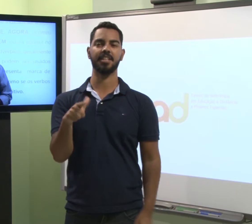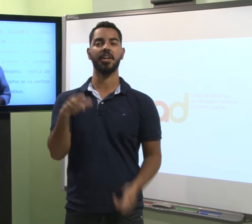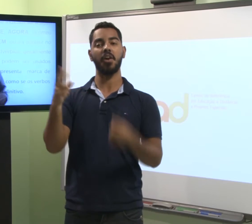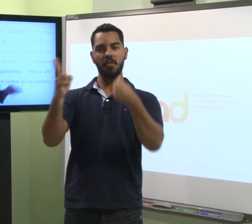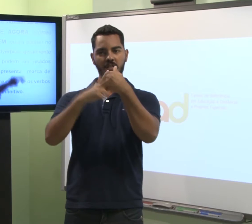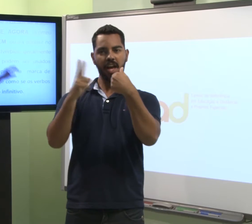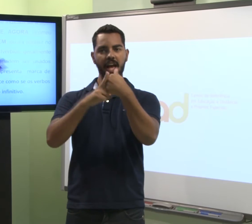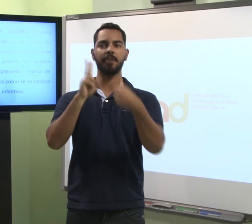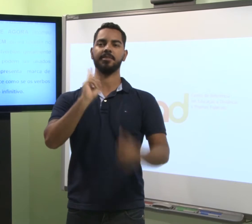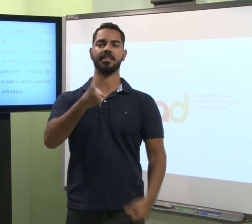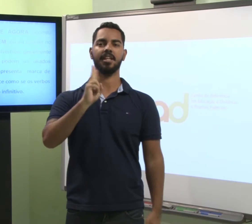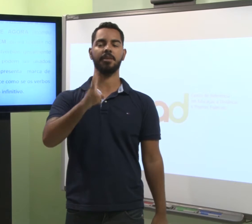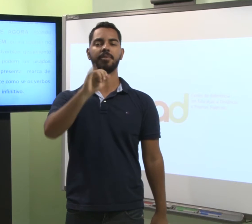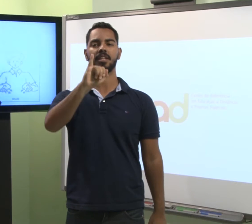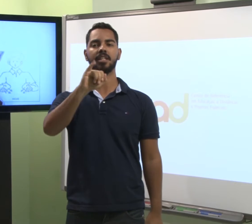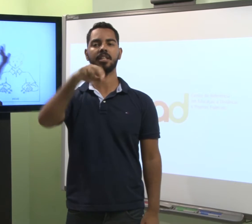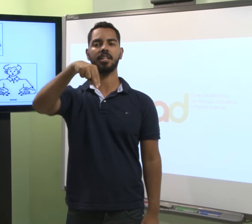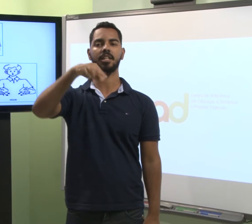infinitivo.